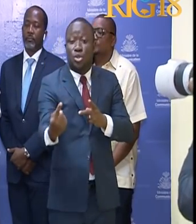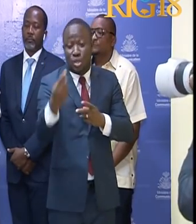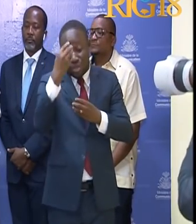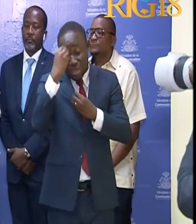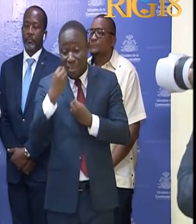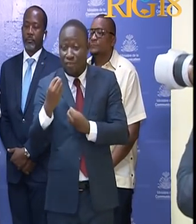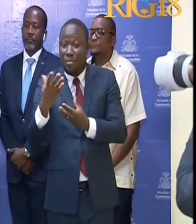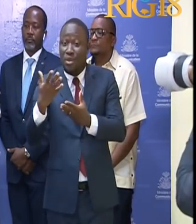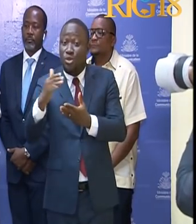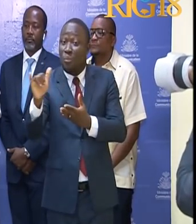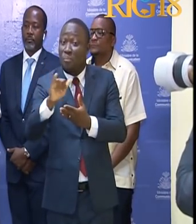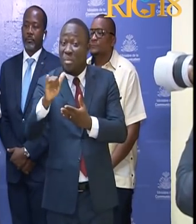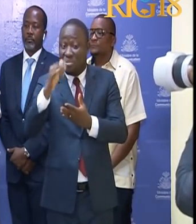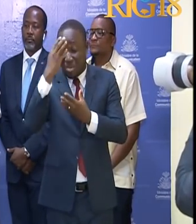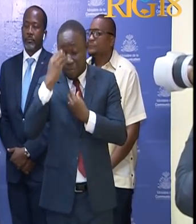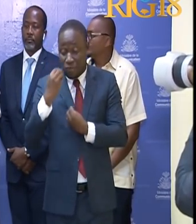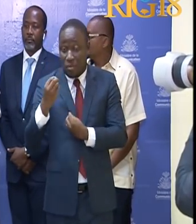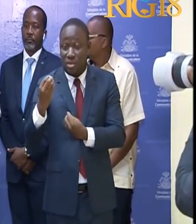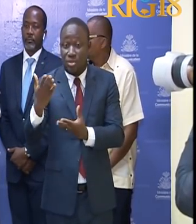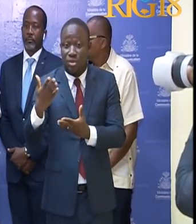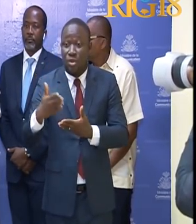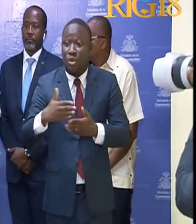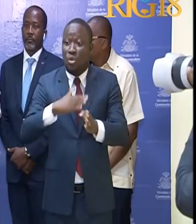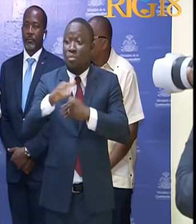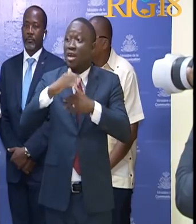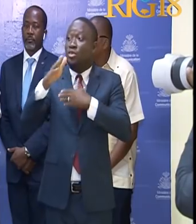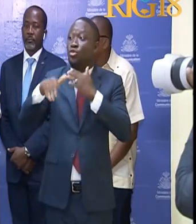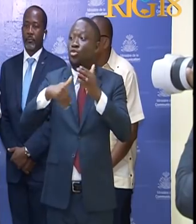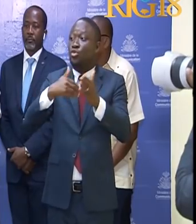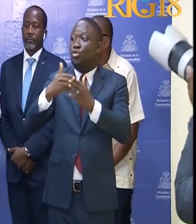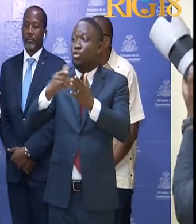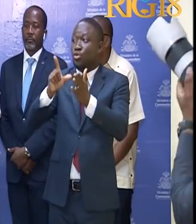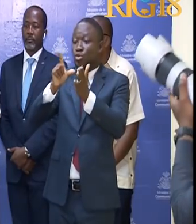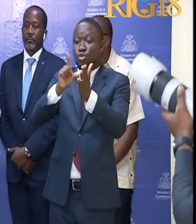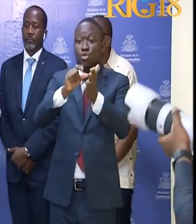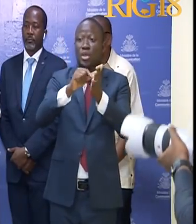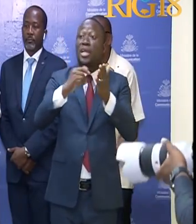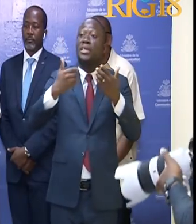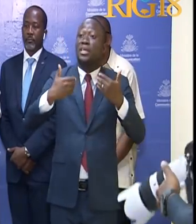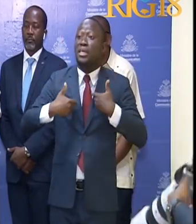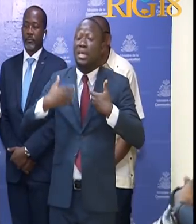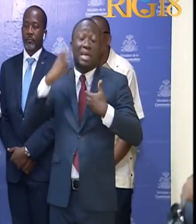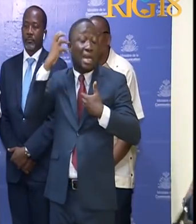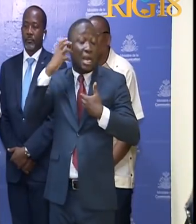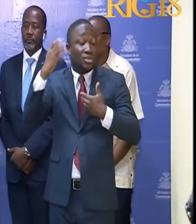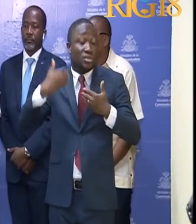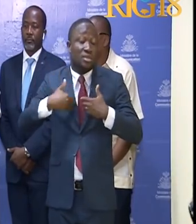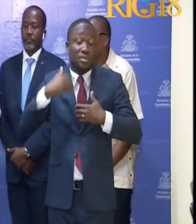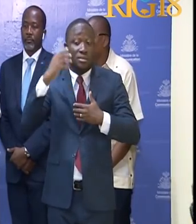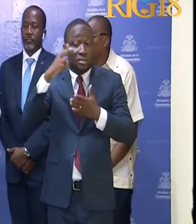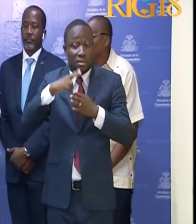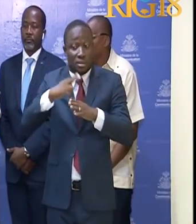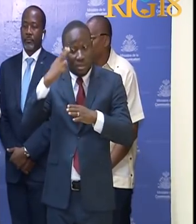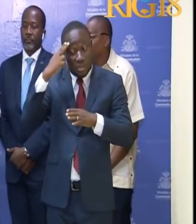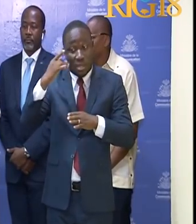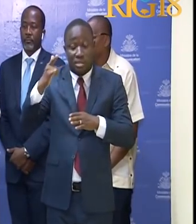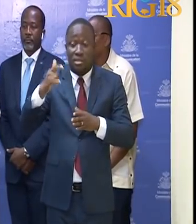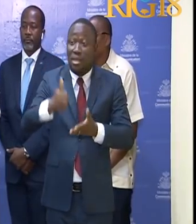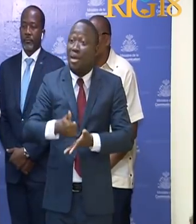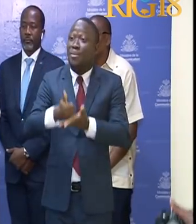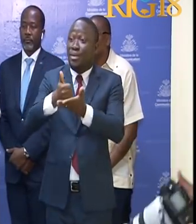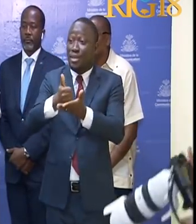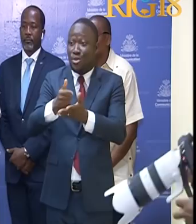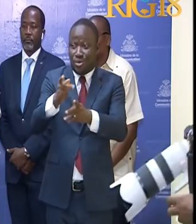information, une même information by tout média qui existait en Haïti. La permettre nous tout